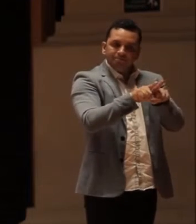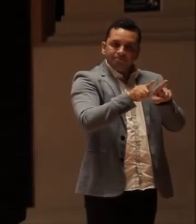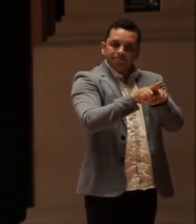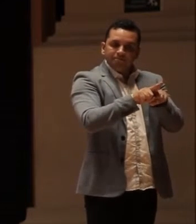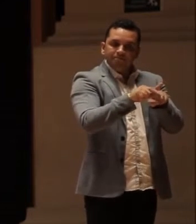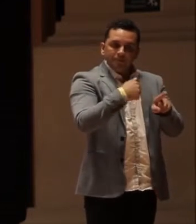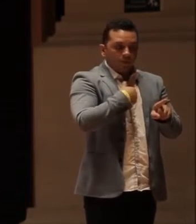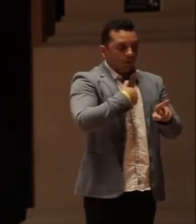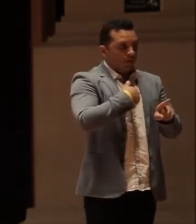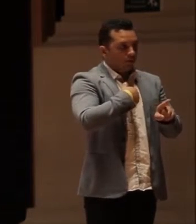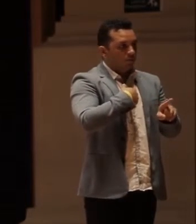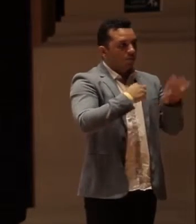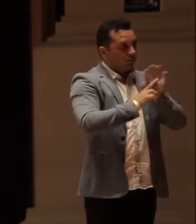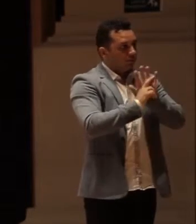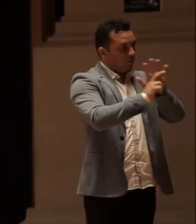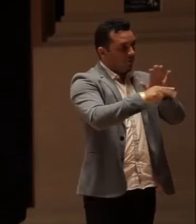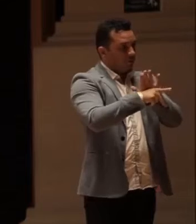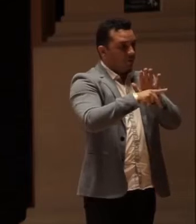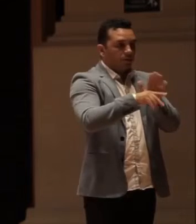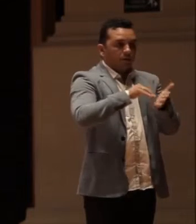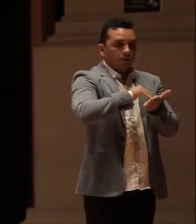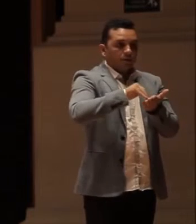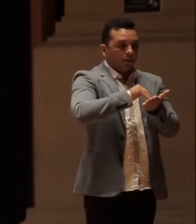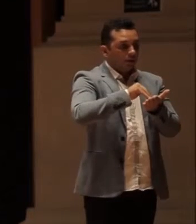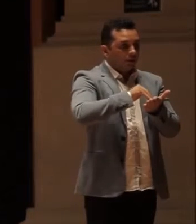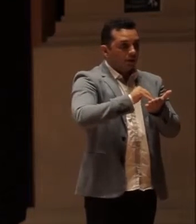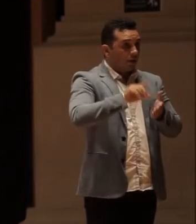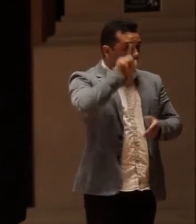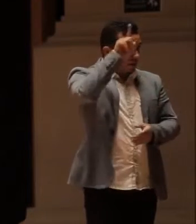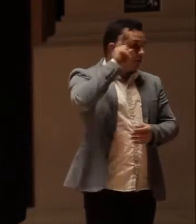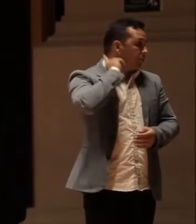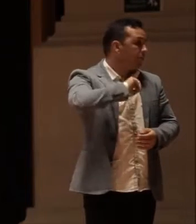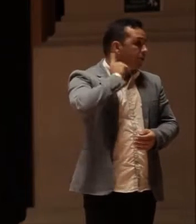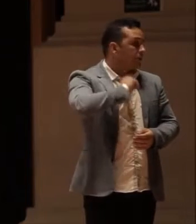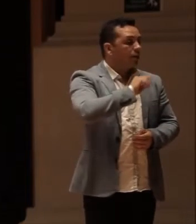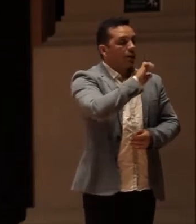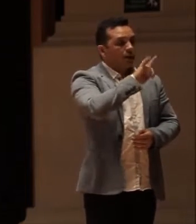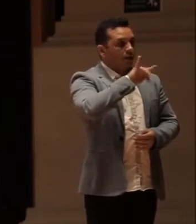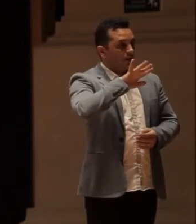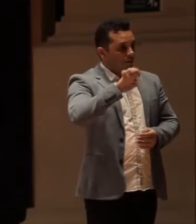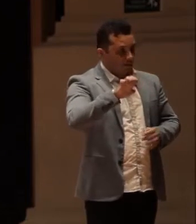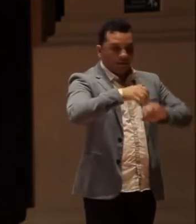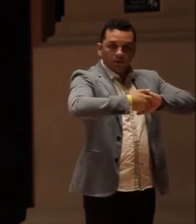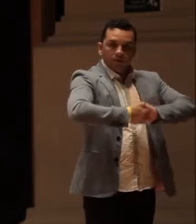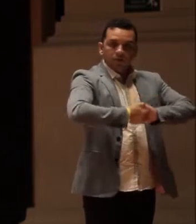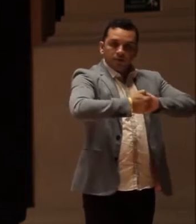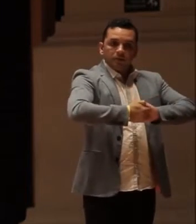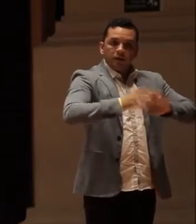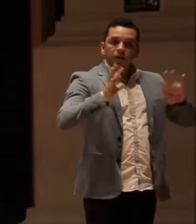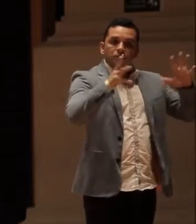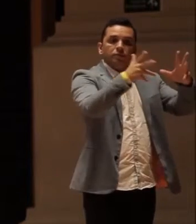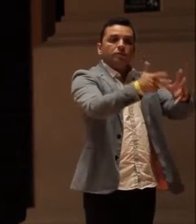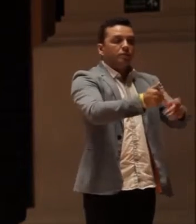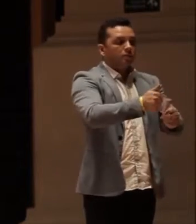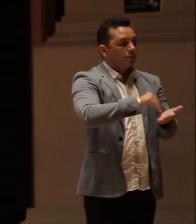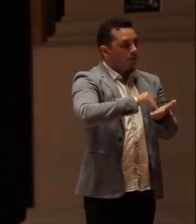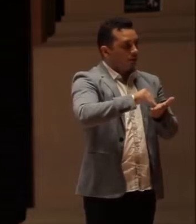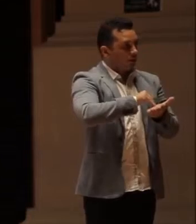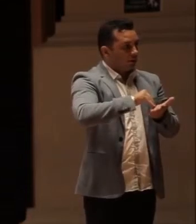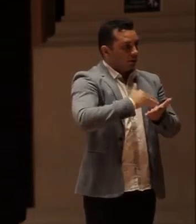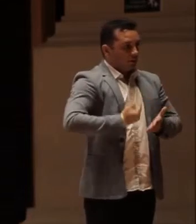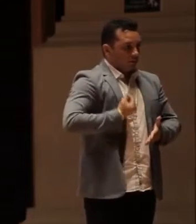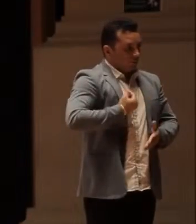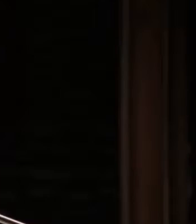em nome da secretária de Cultura do Estado de Minas Gerais, Eliane Parreiras, cumprimentar a todos os demais secretários